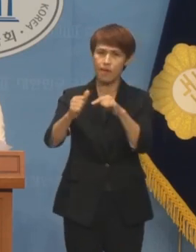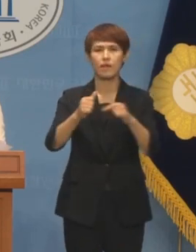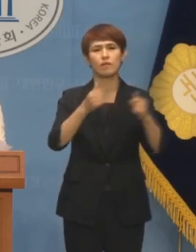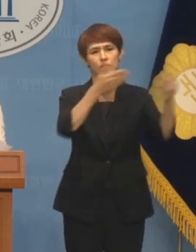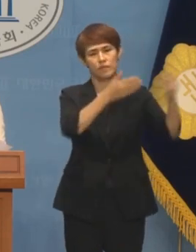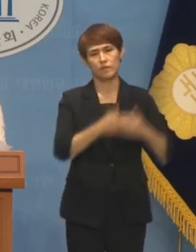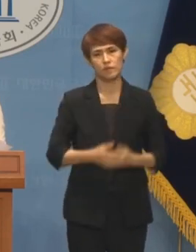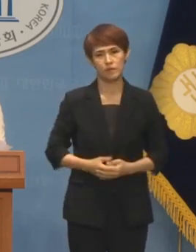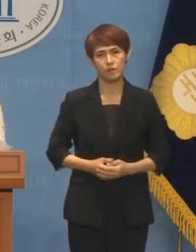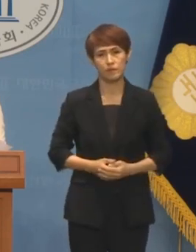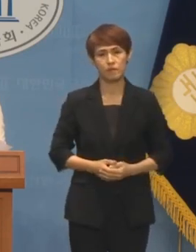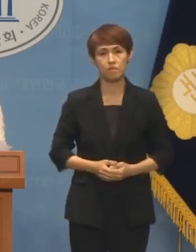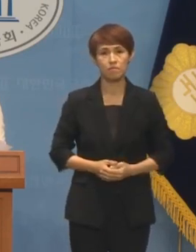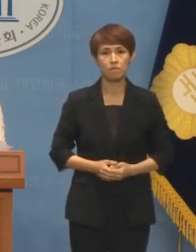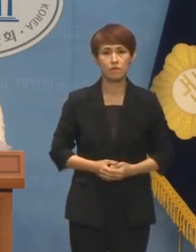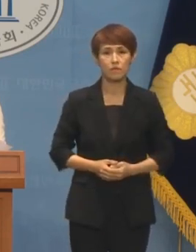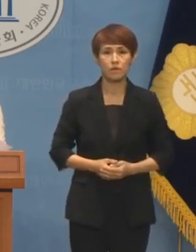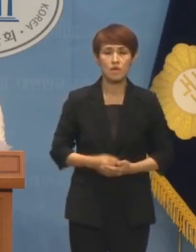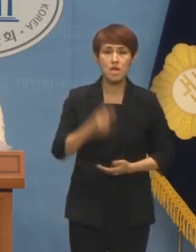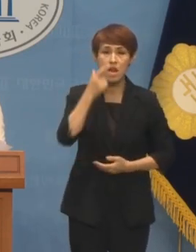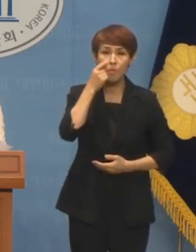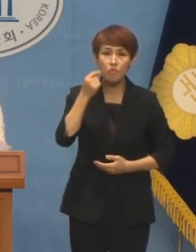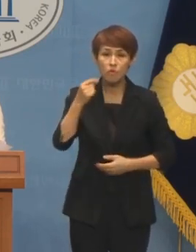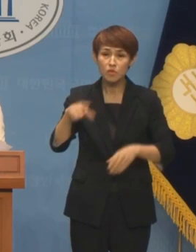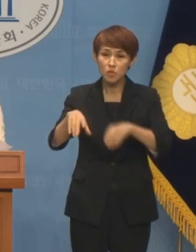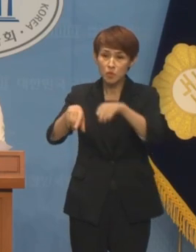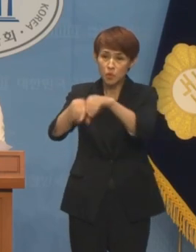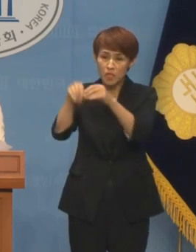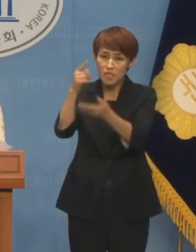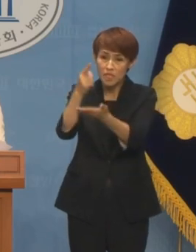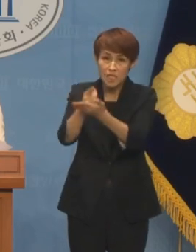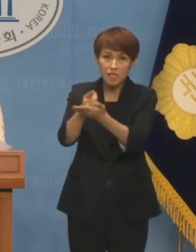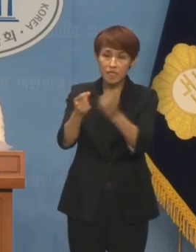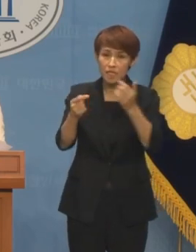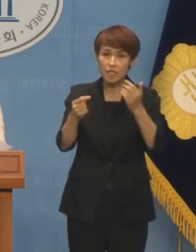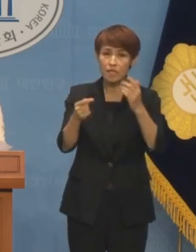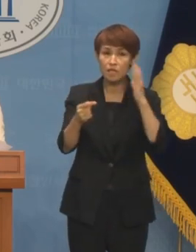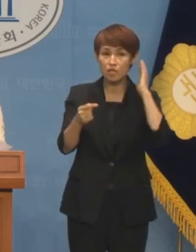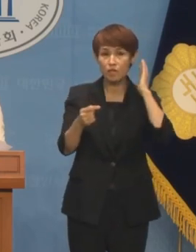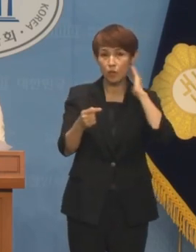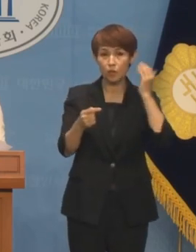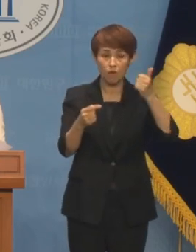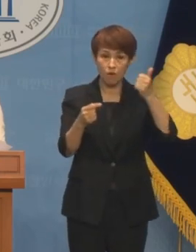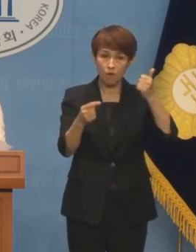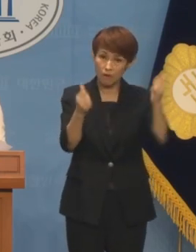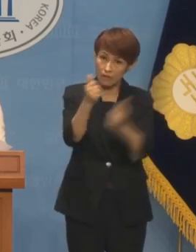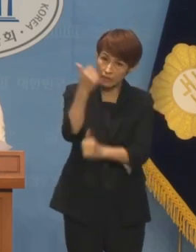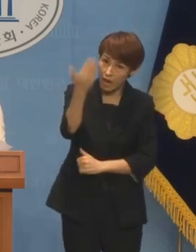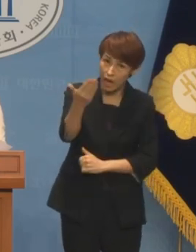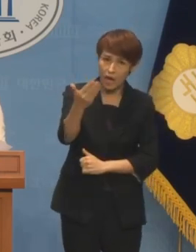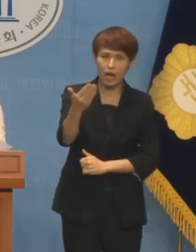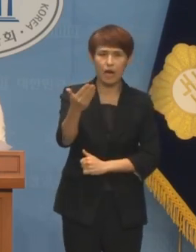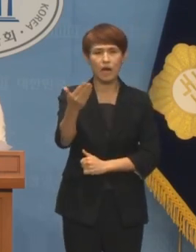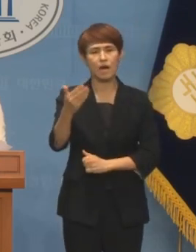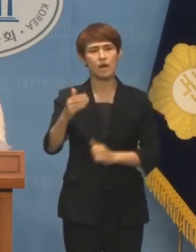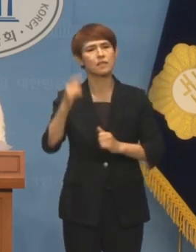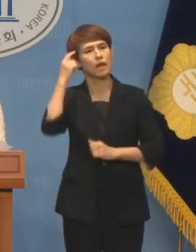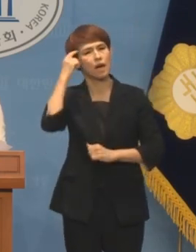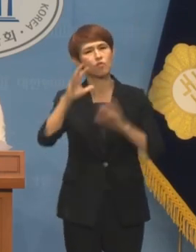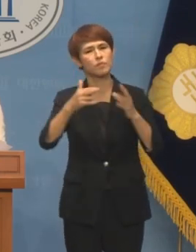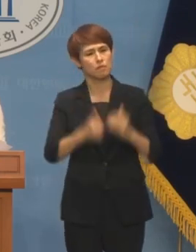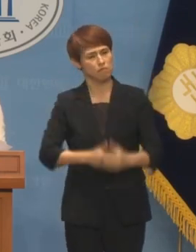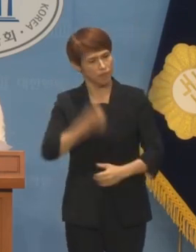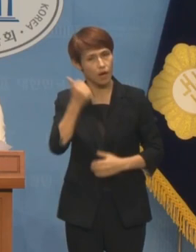윤석열 정부가 일본 총리실 산하냐는 국민의 분노가 임계점을 넘어섰습니다.